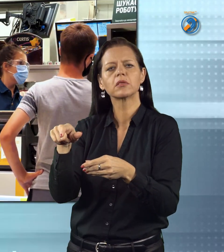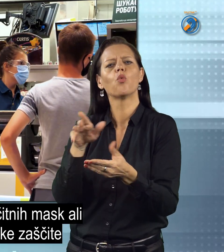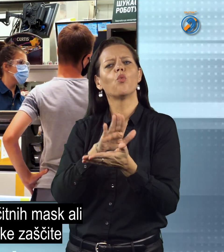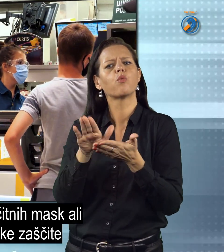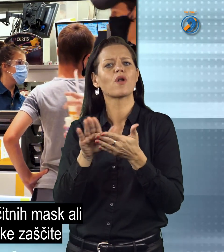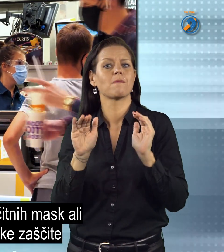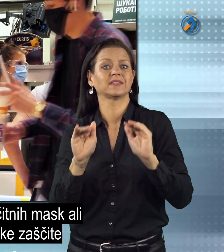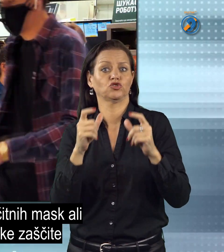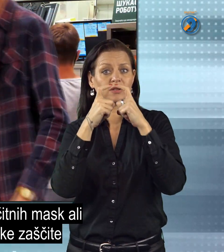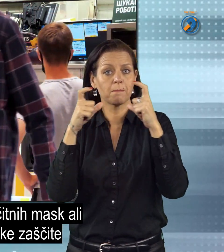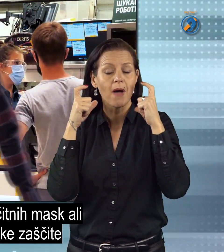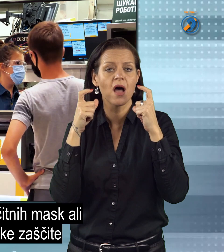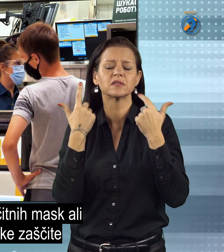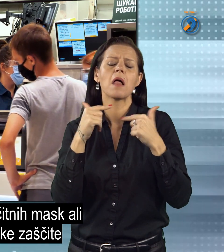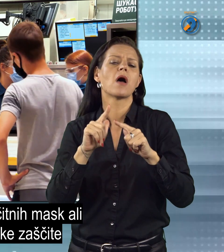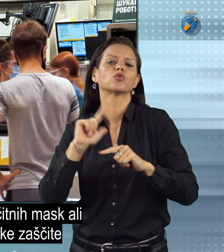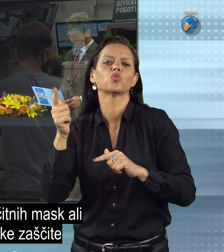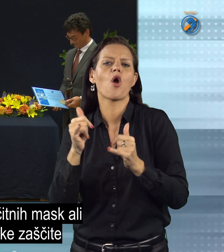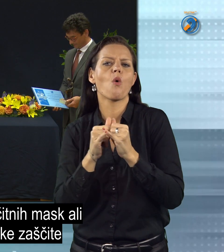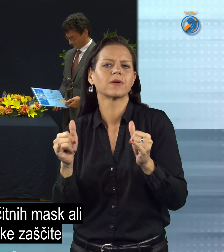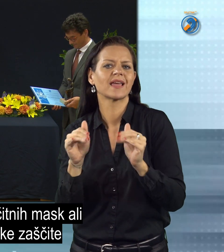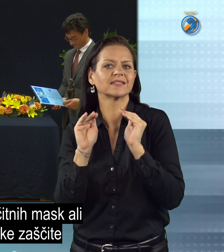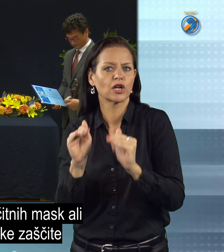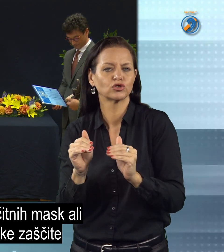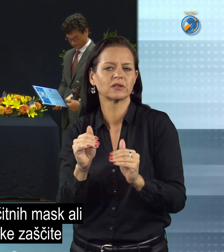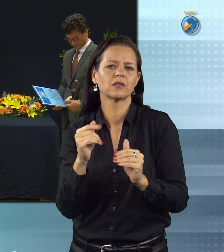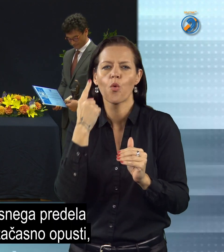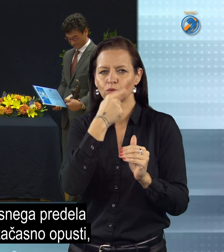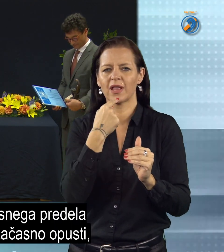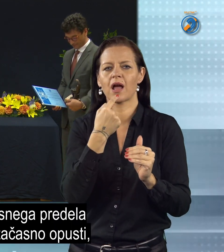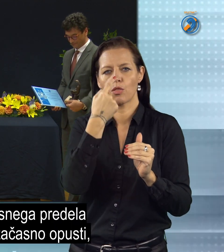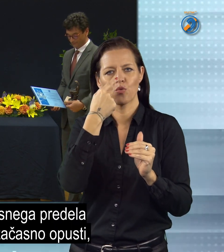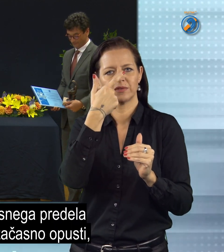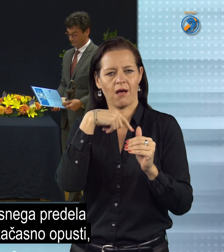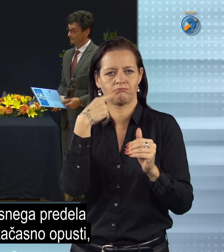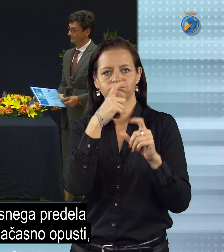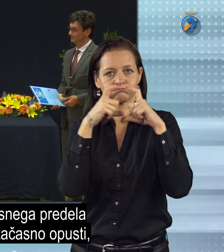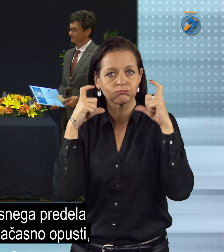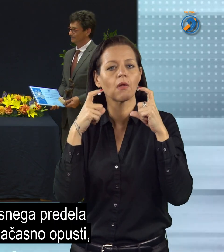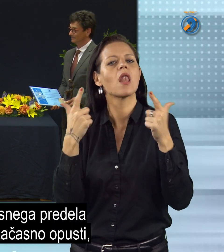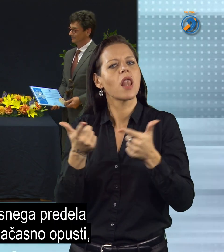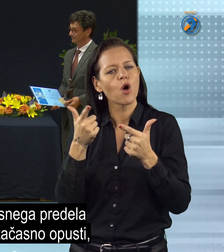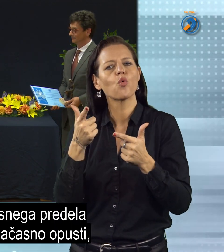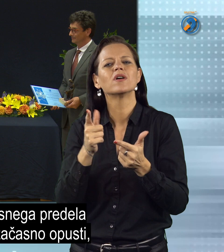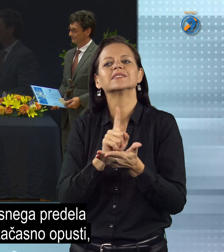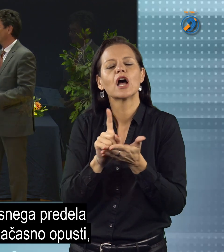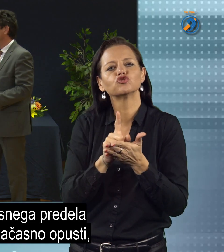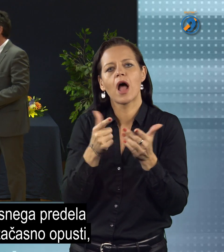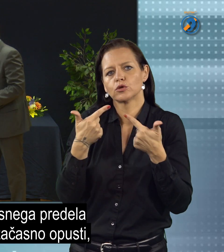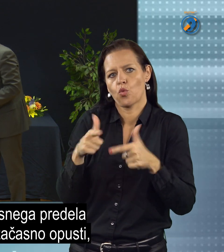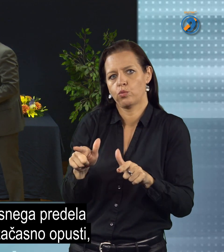zaščitnih mask ali druge oblike zaščite ustnega in nosnega predela obraza lahko začasno opusti,